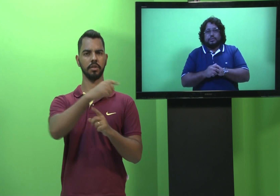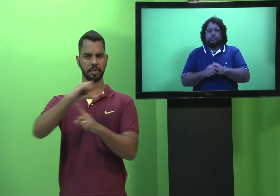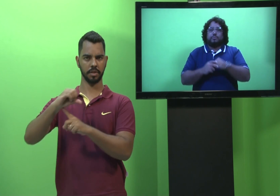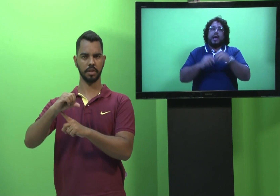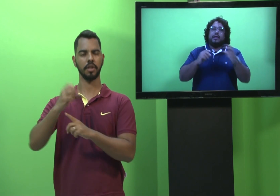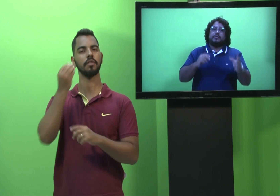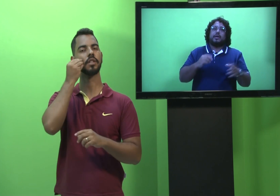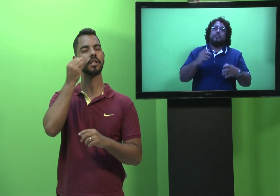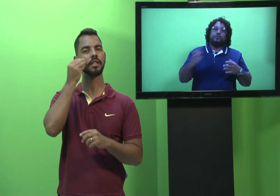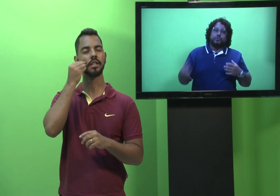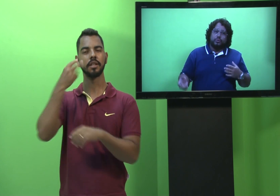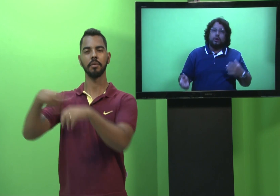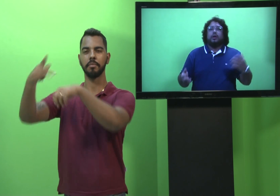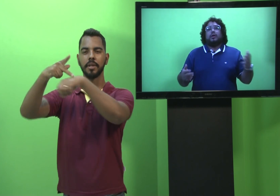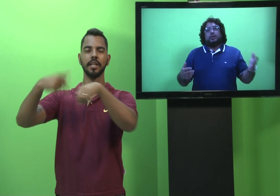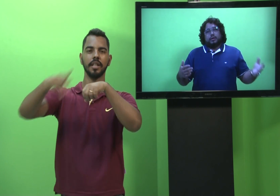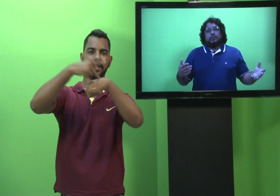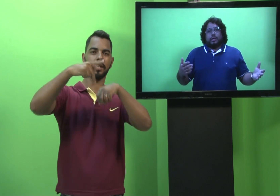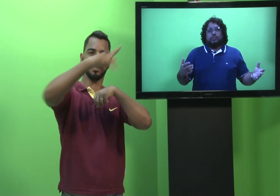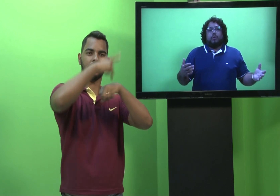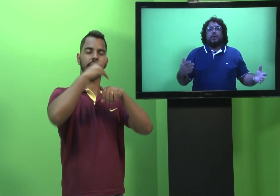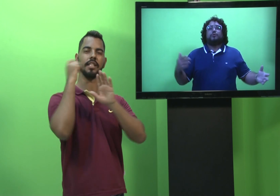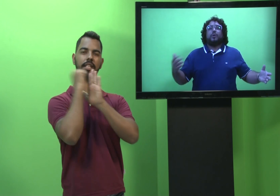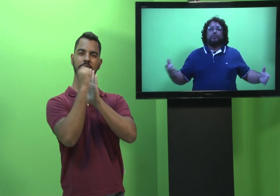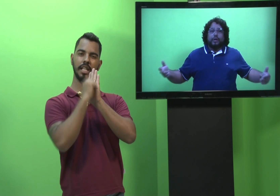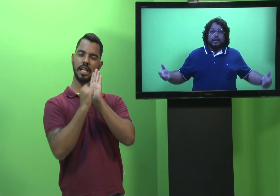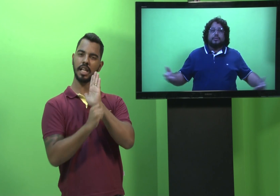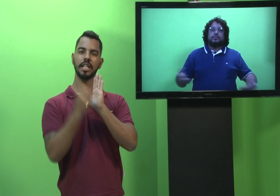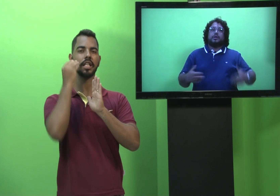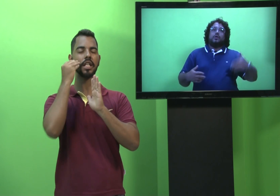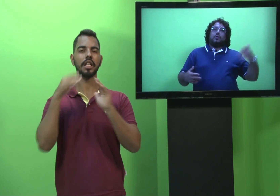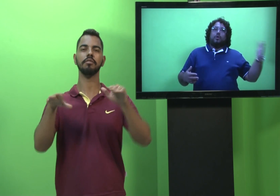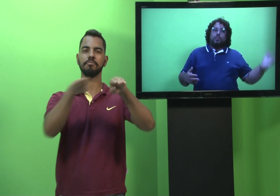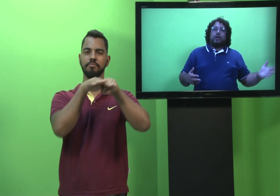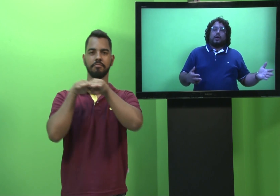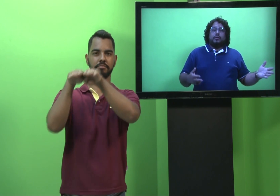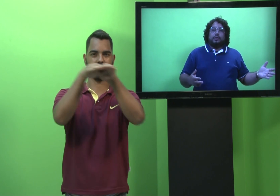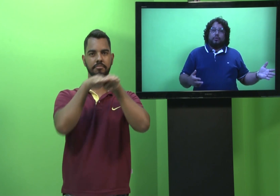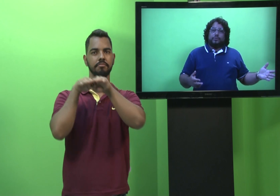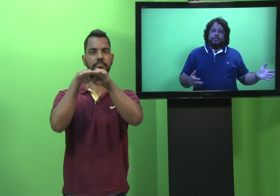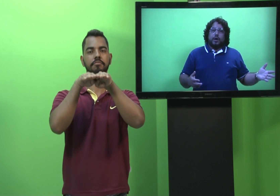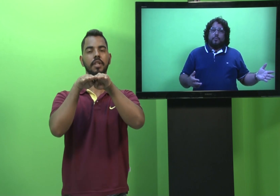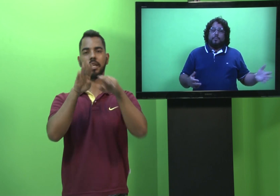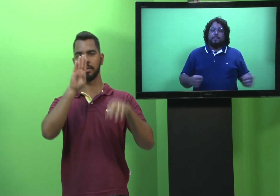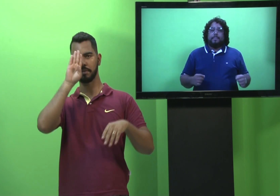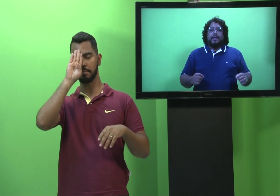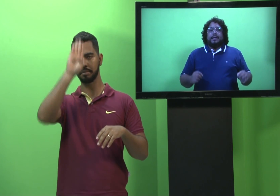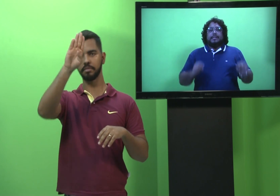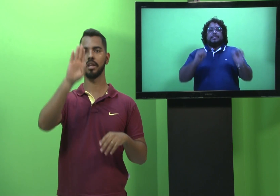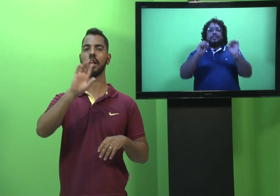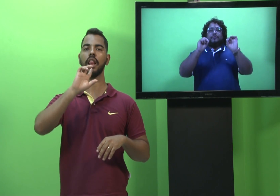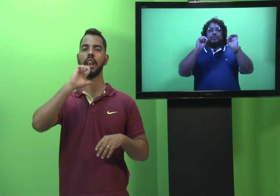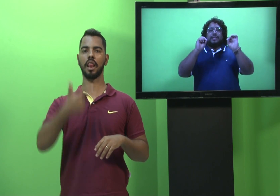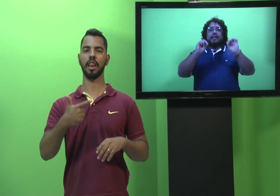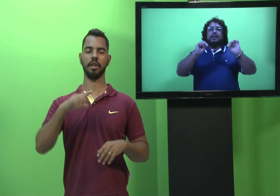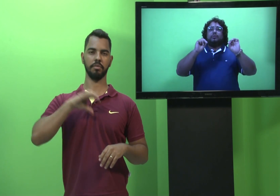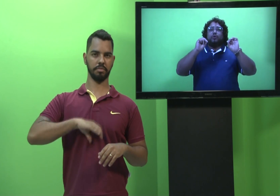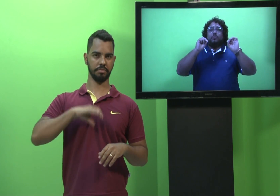dos países que possuem, naturalmente, o português como língua oficial. Se você ainda não